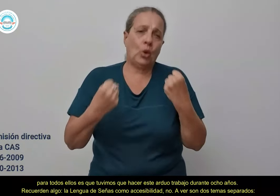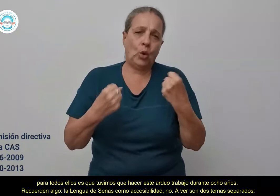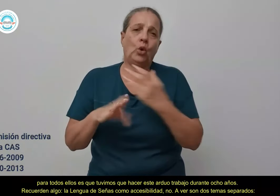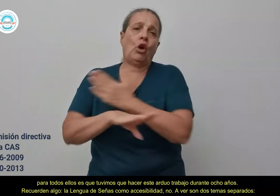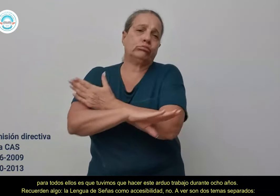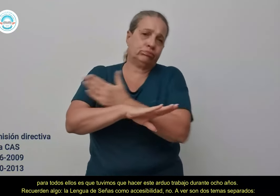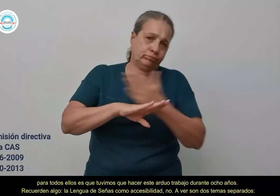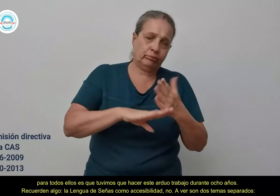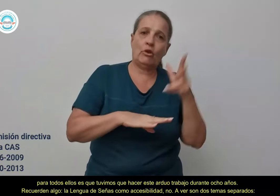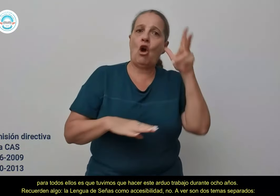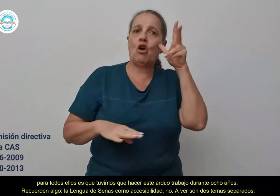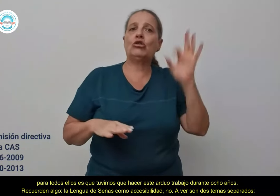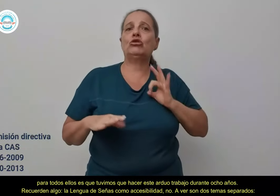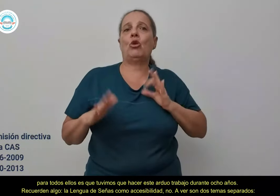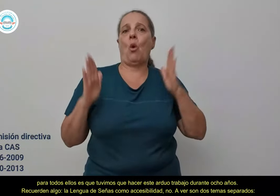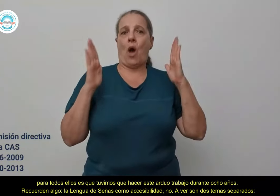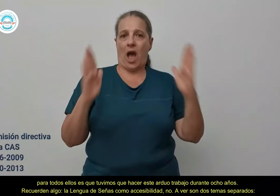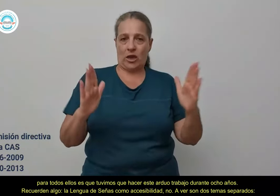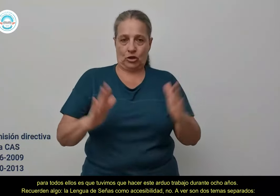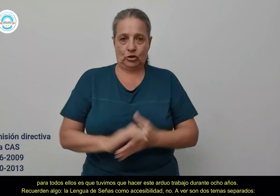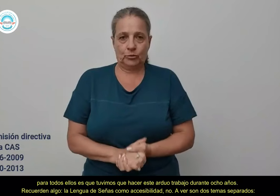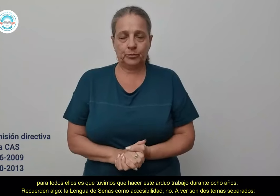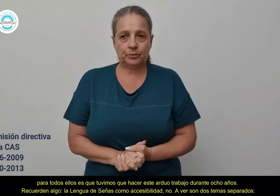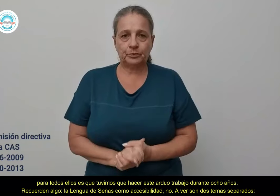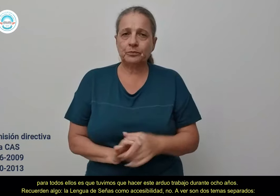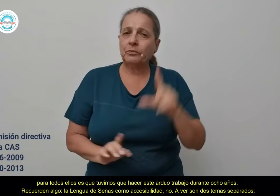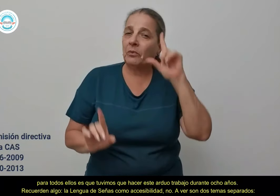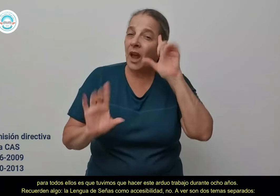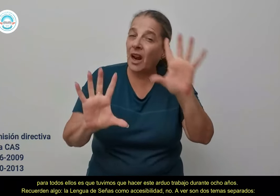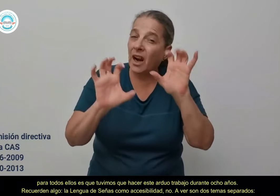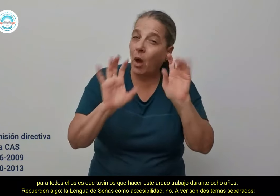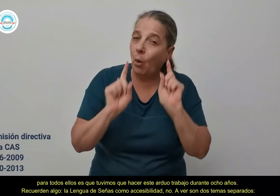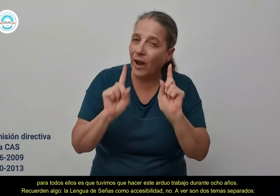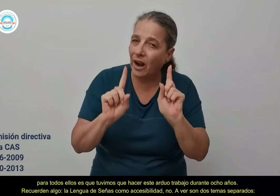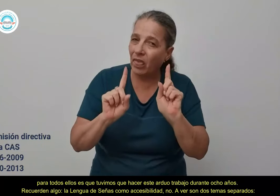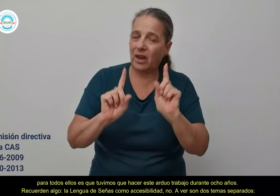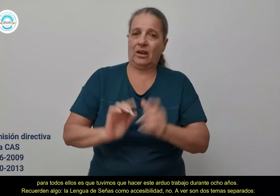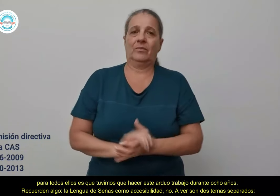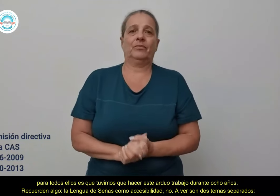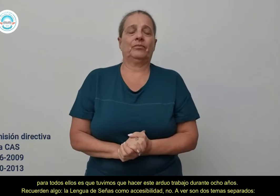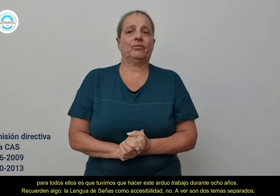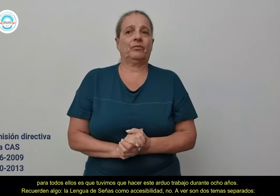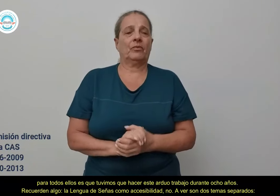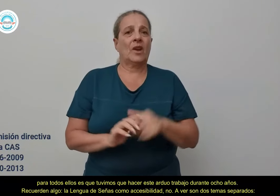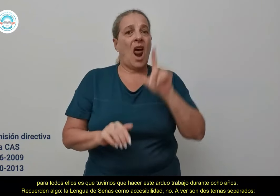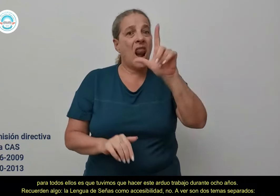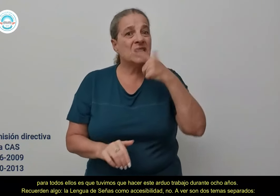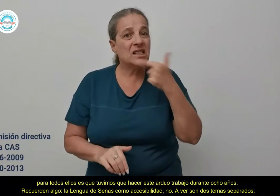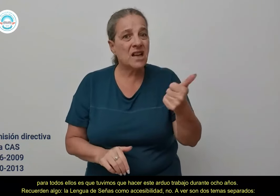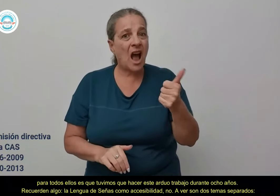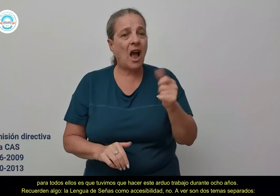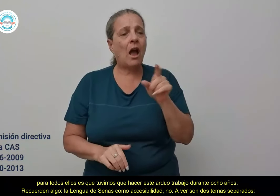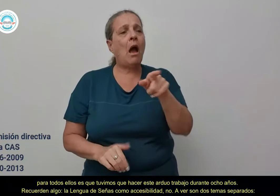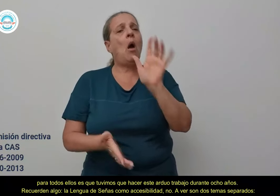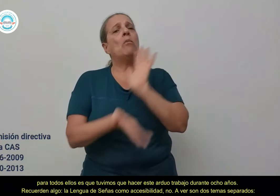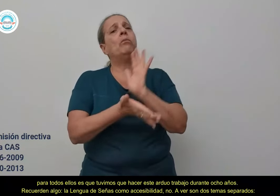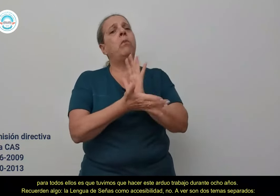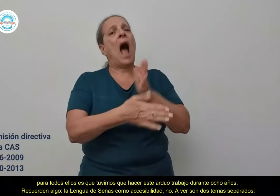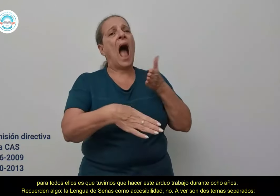todos ellos es que tuvimos que hacer este arduo trabajo durante 8 años. Recuerden algo. ¿La lengua de señas